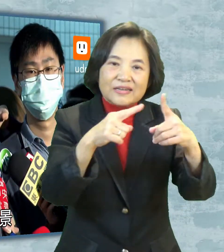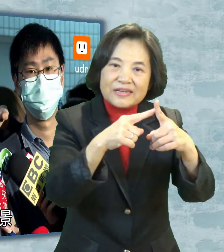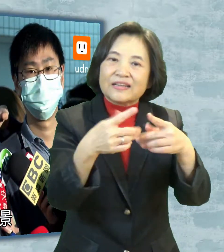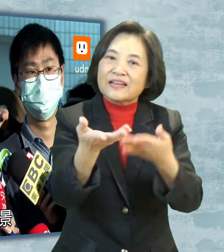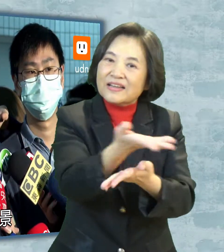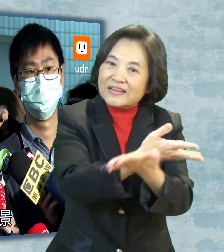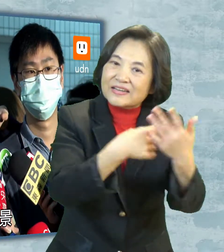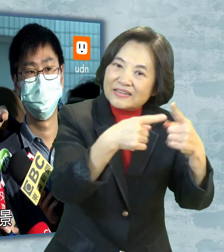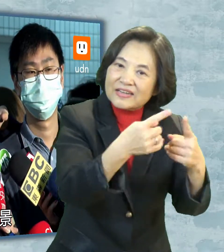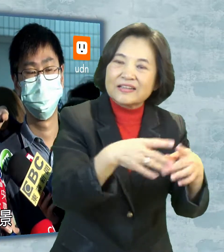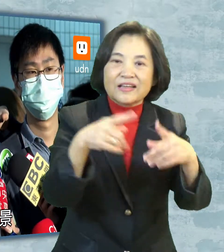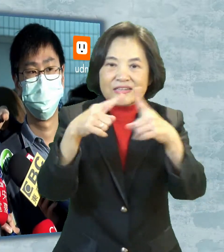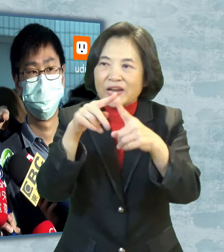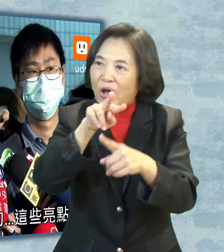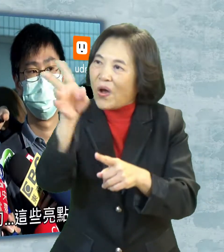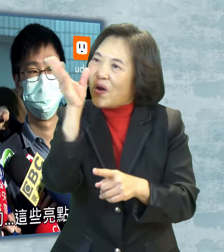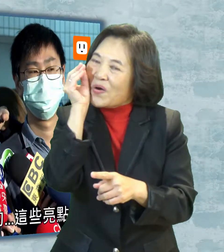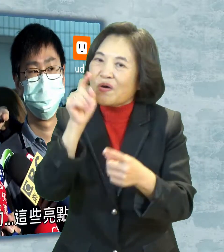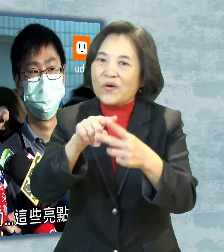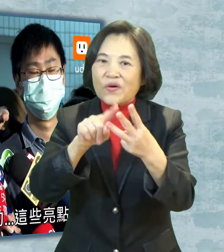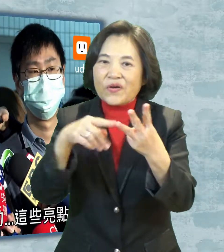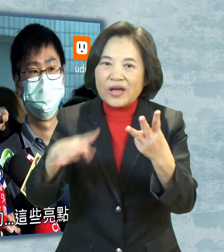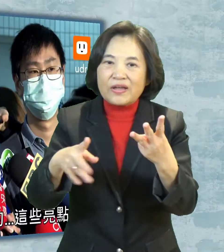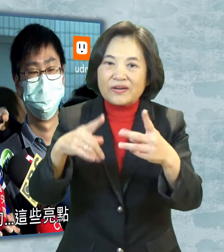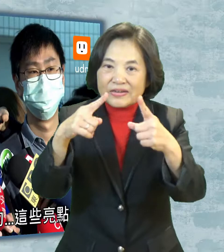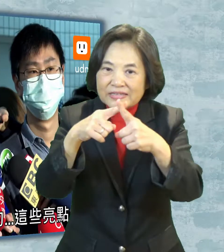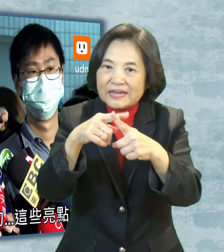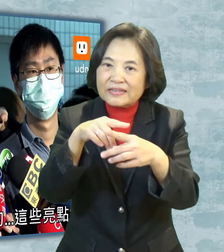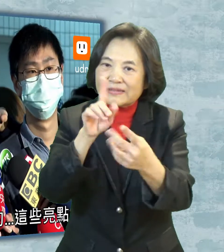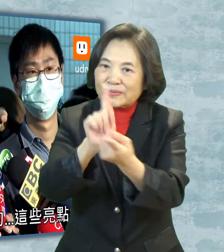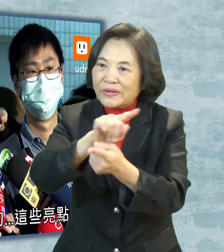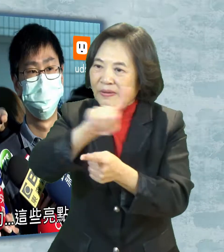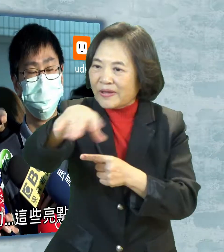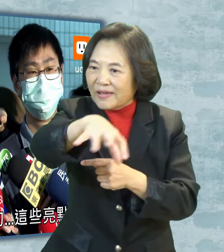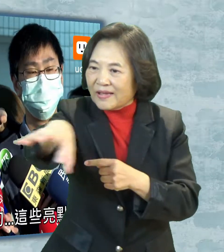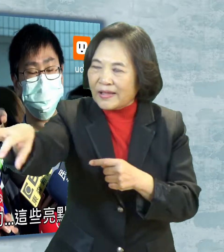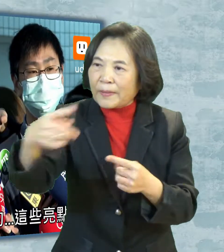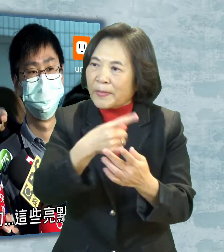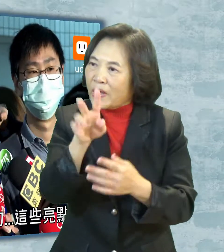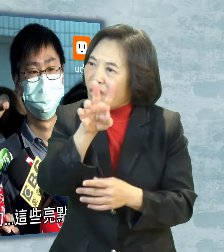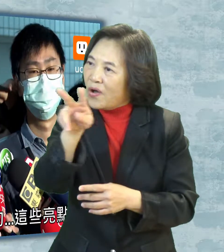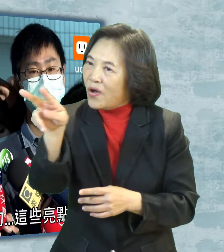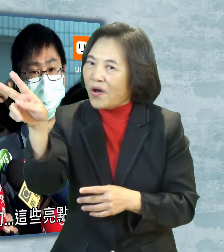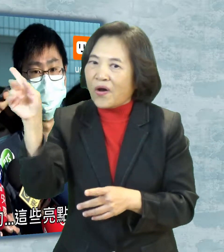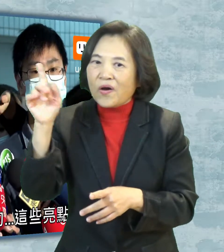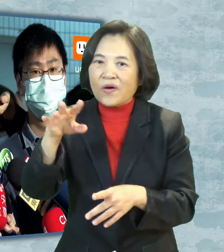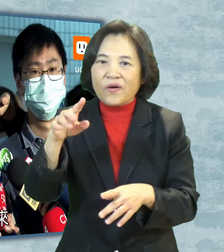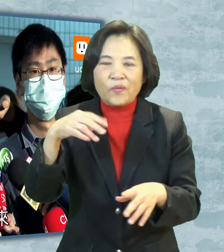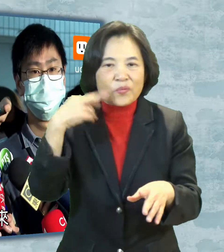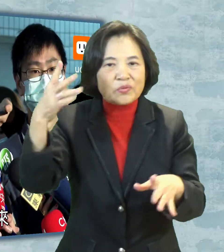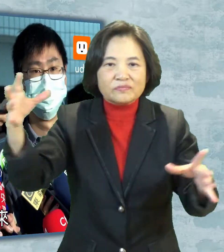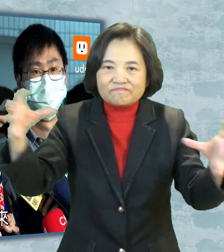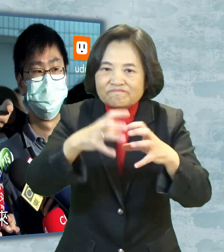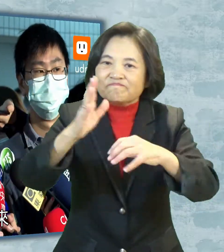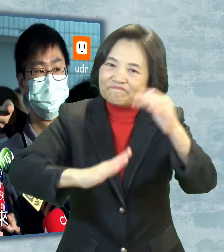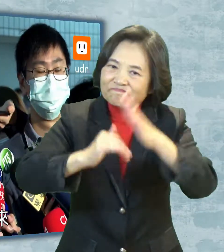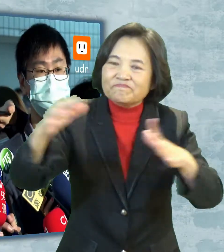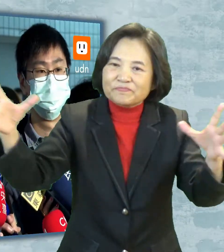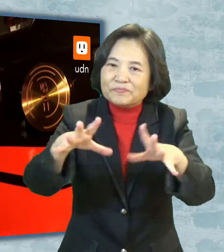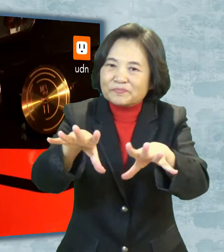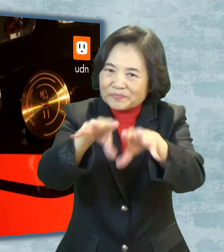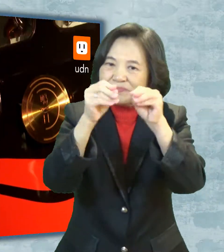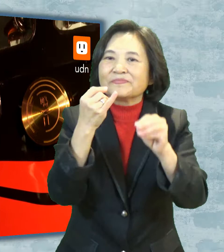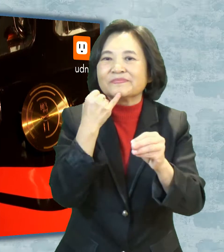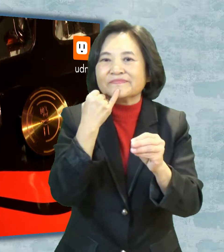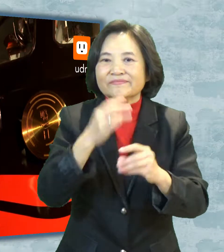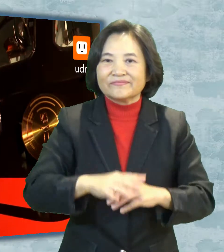跟人，人跟风景，人跟经过的所有的观光的这些亮点啊，都可以结合